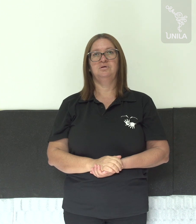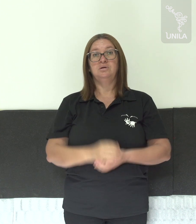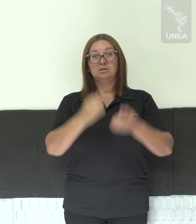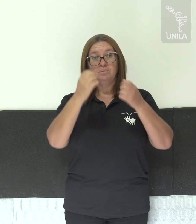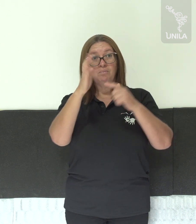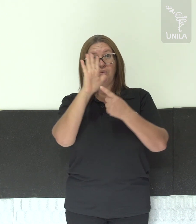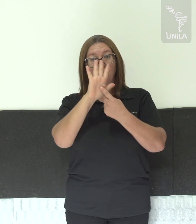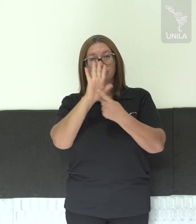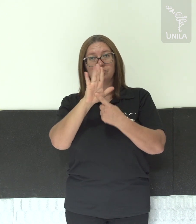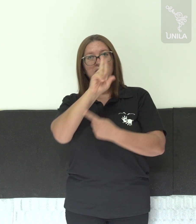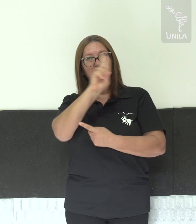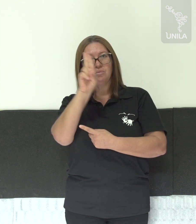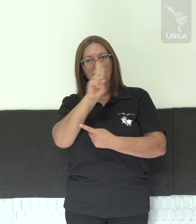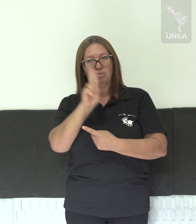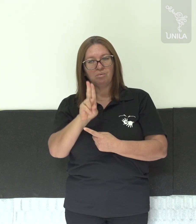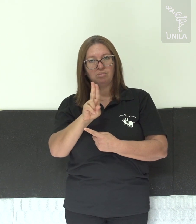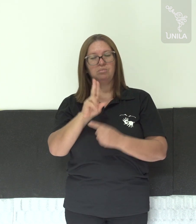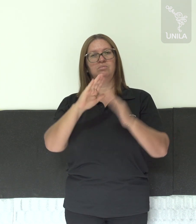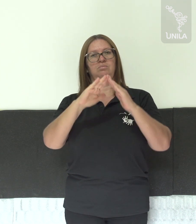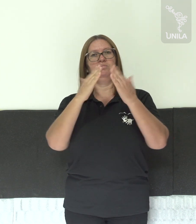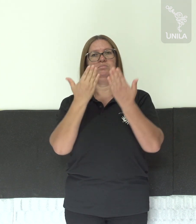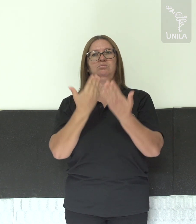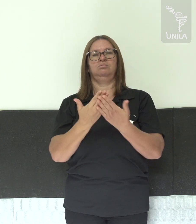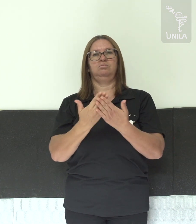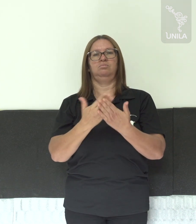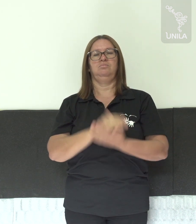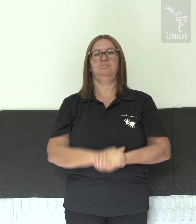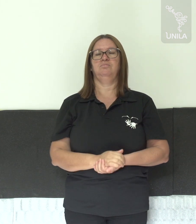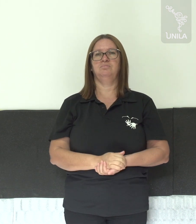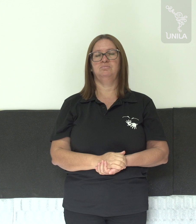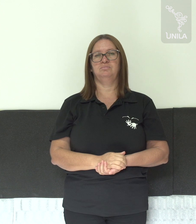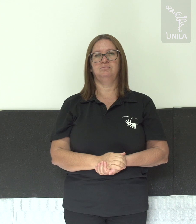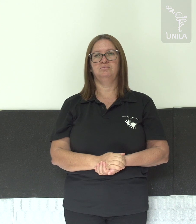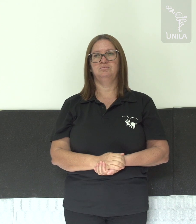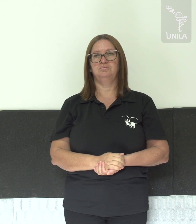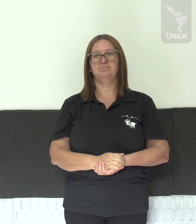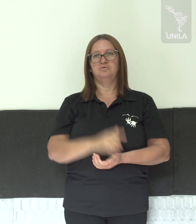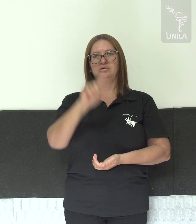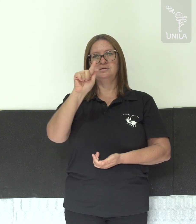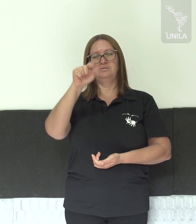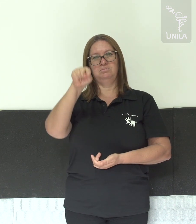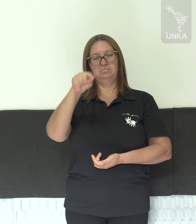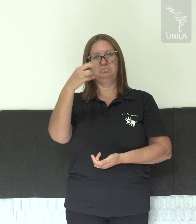Explicitar o nome da escola.